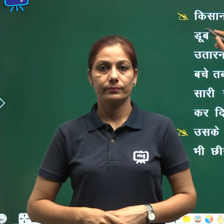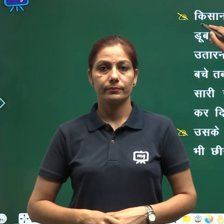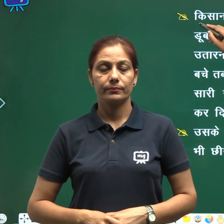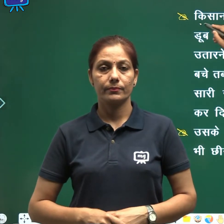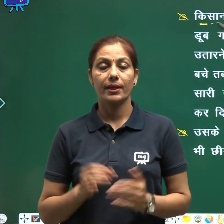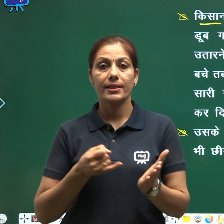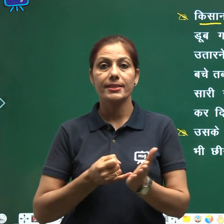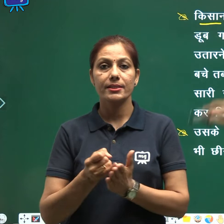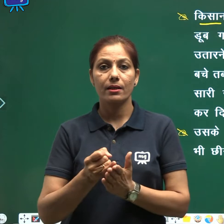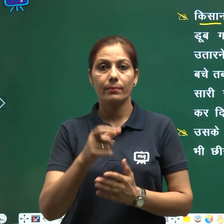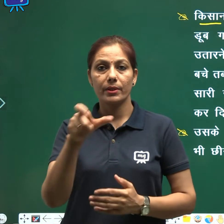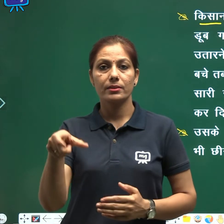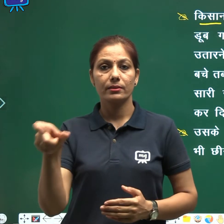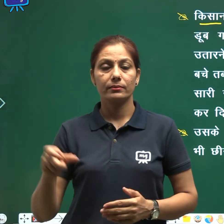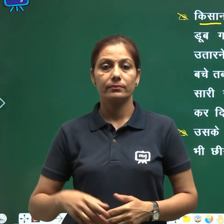किसान